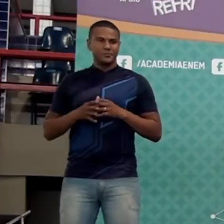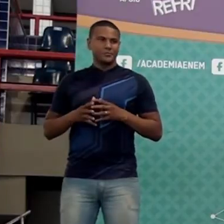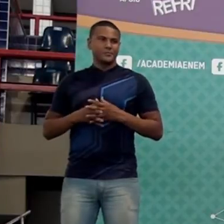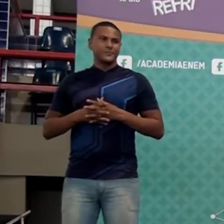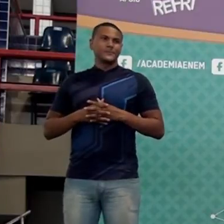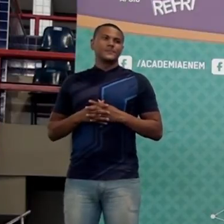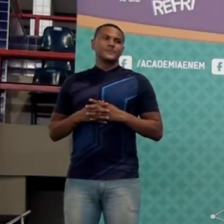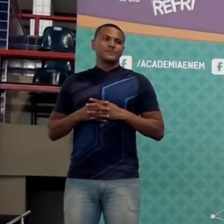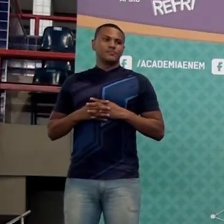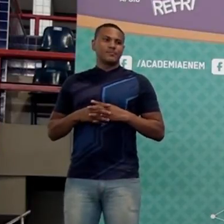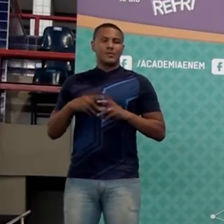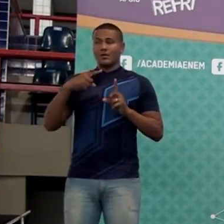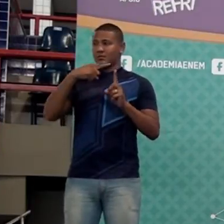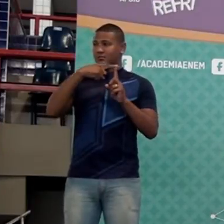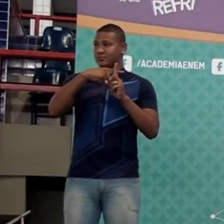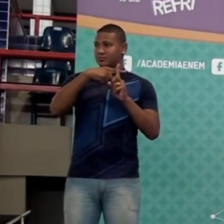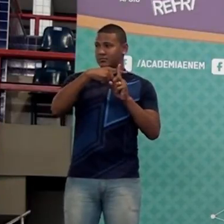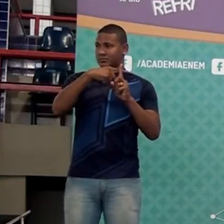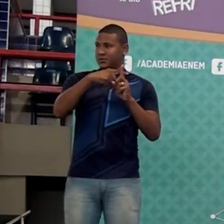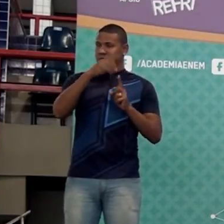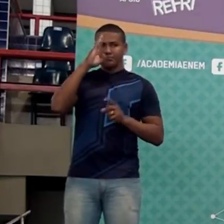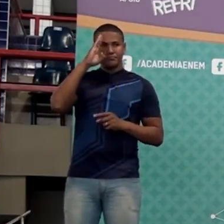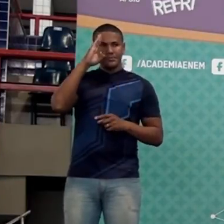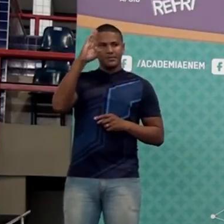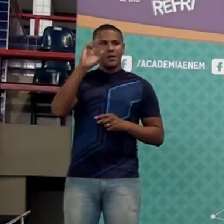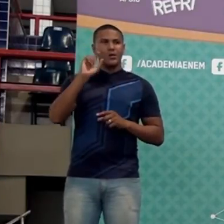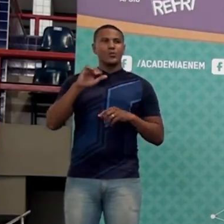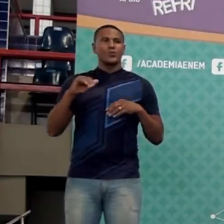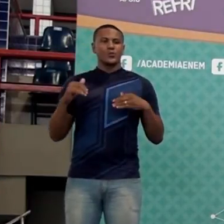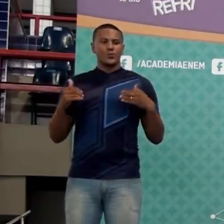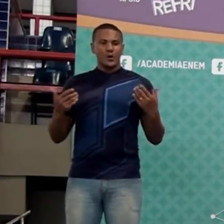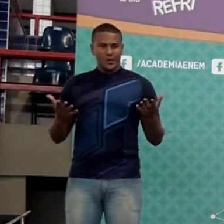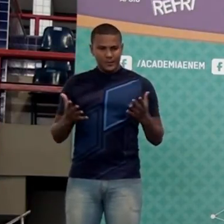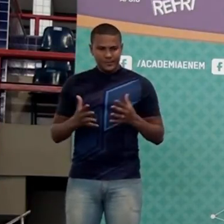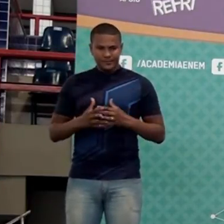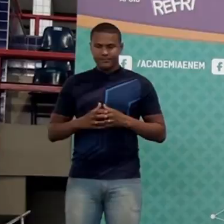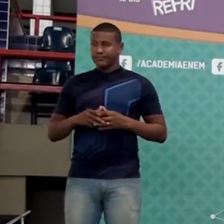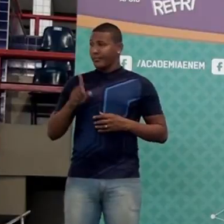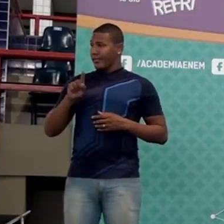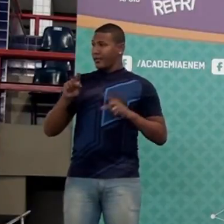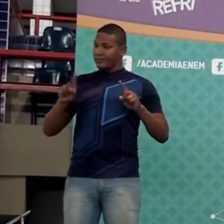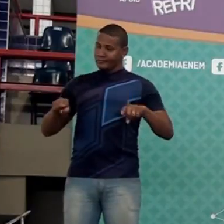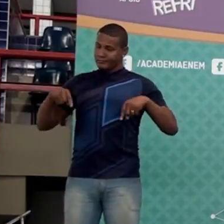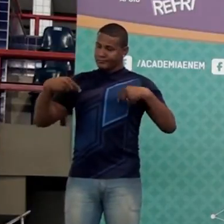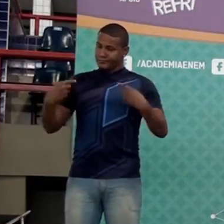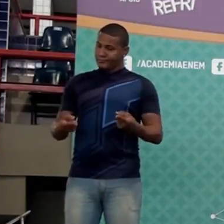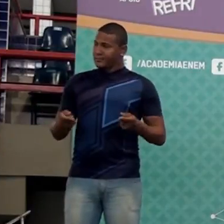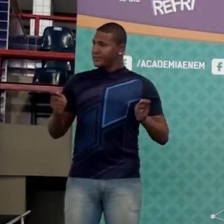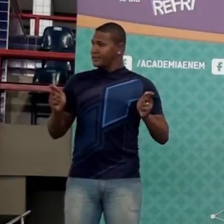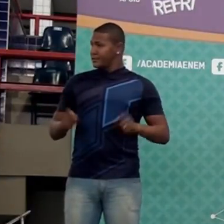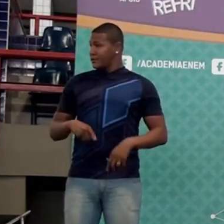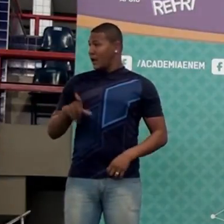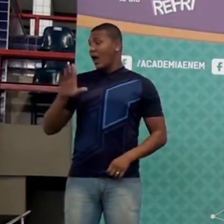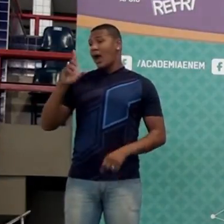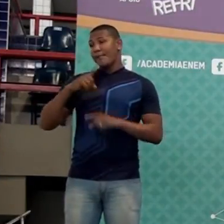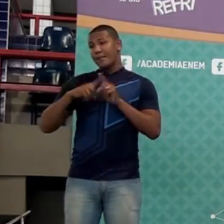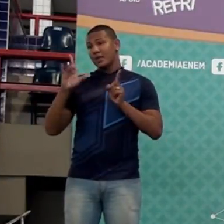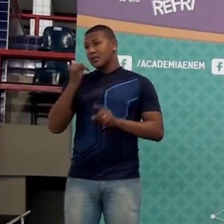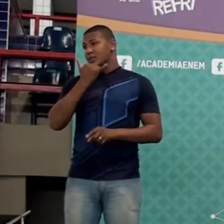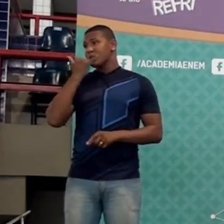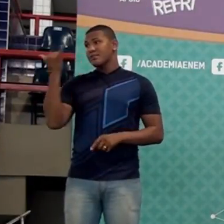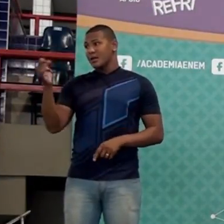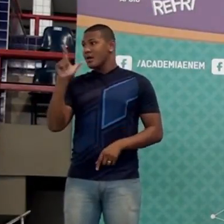principais vantagens, né? É que é uma energia renovável, depende da água. Agora,